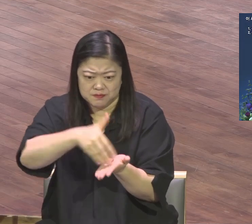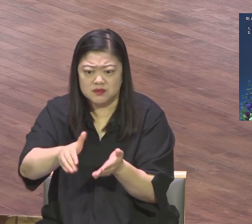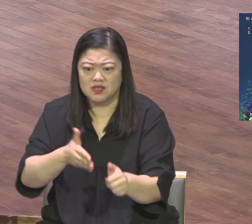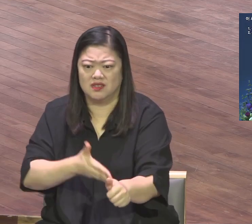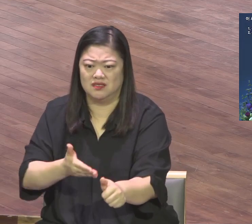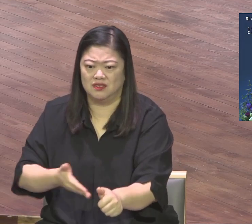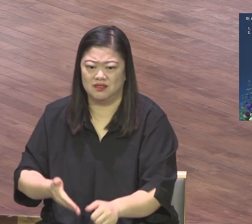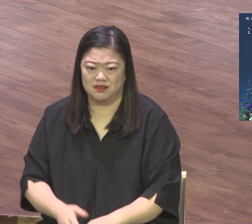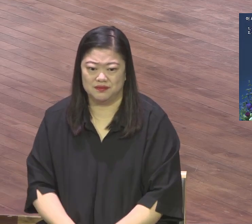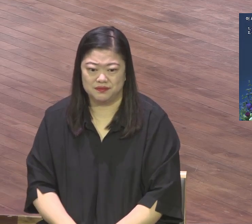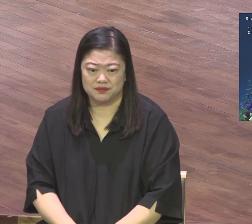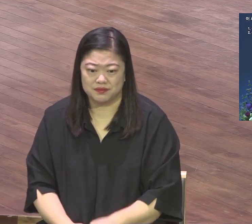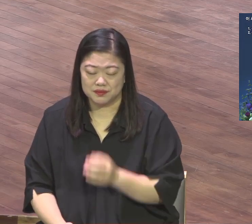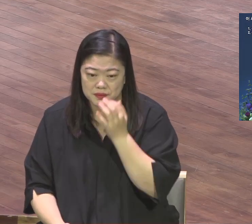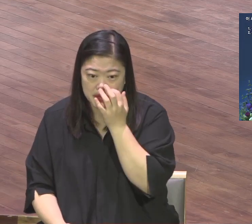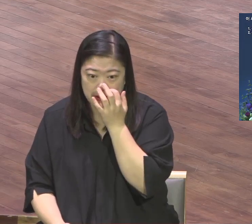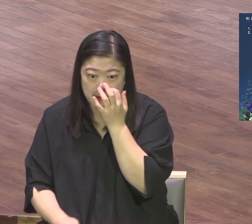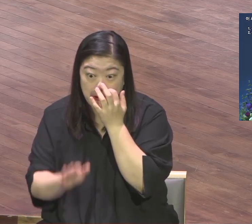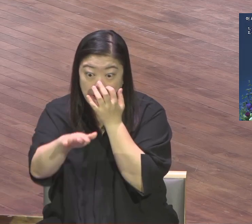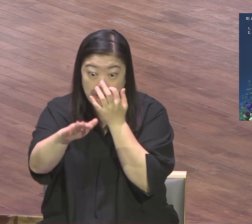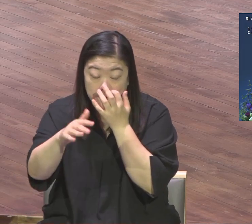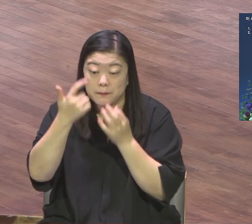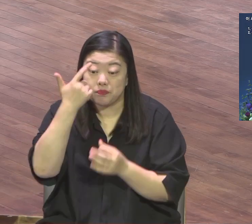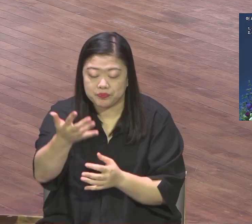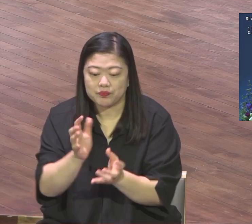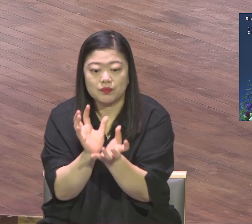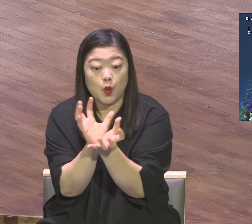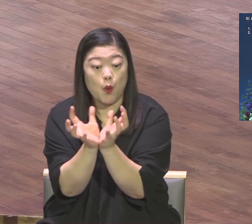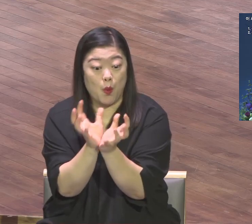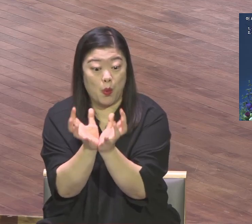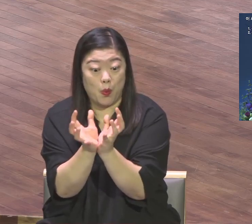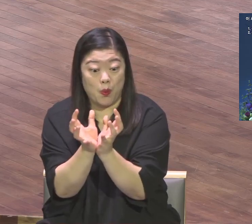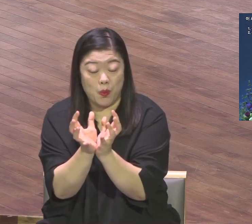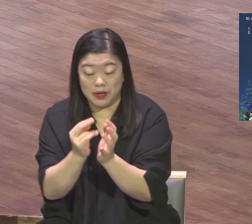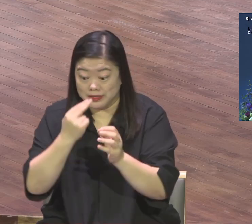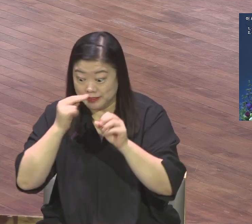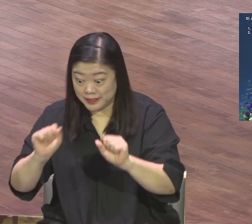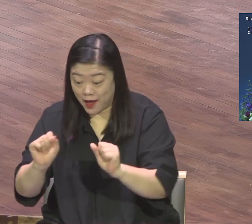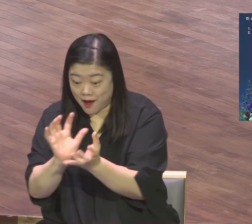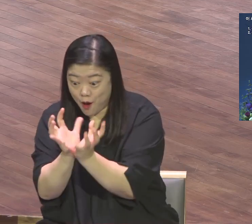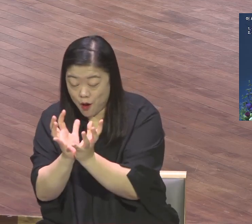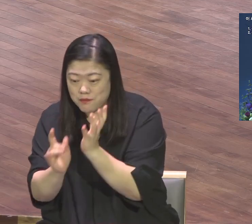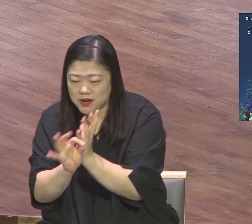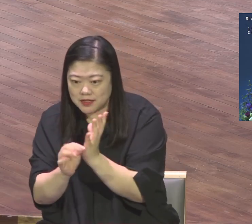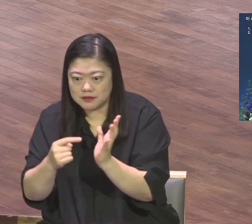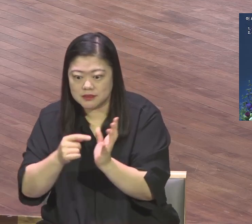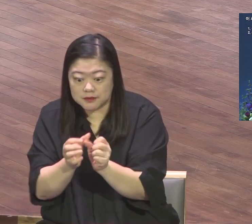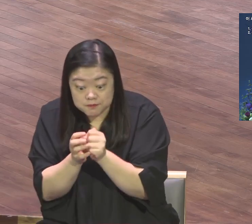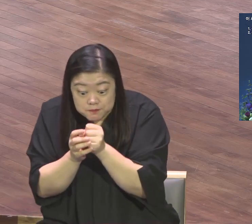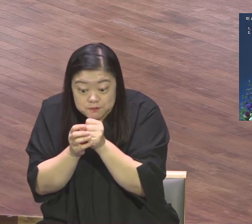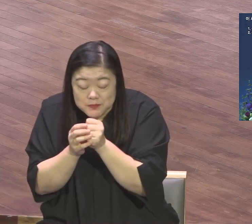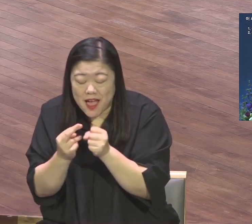없잖아요. 향기도 열매도 없잖아요. 가짜 꽃은 아무리 진짜로 떠들어도